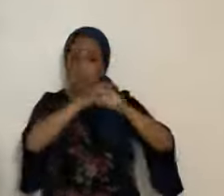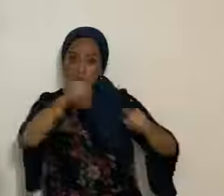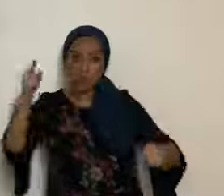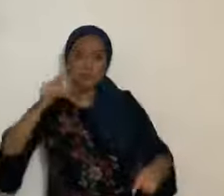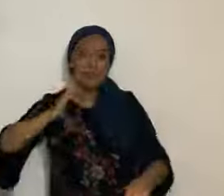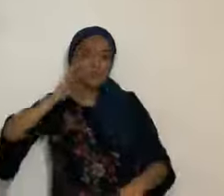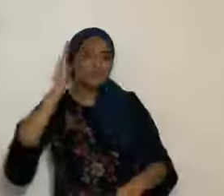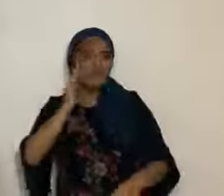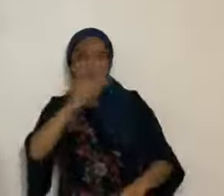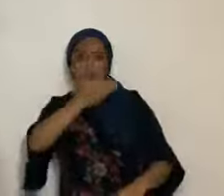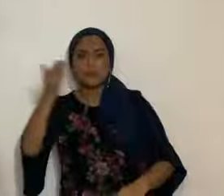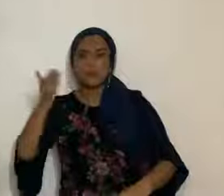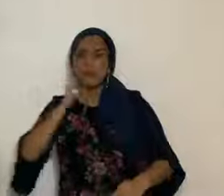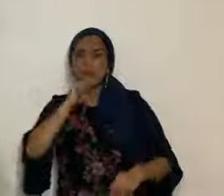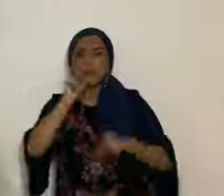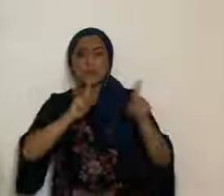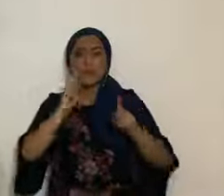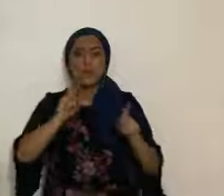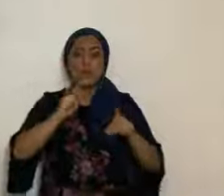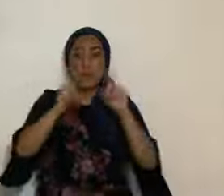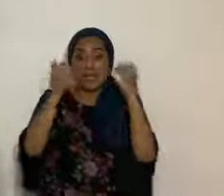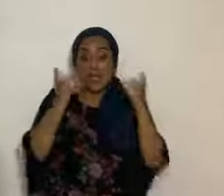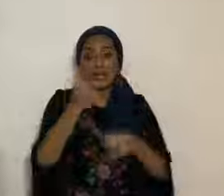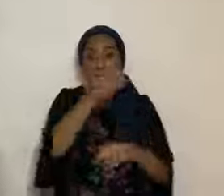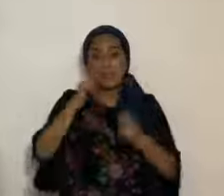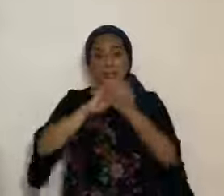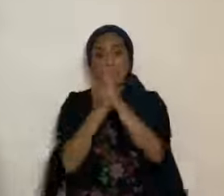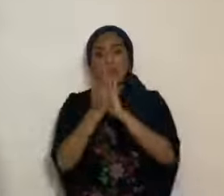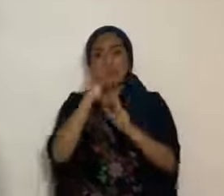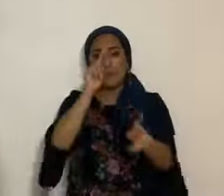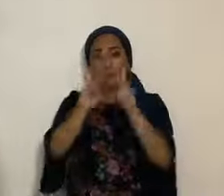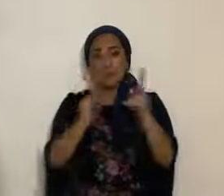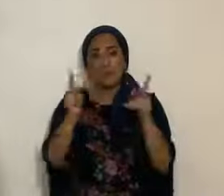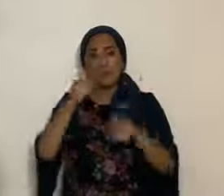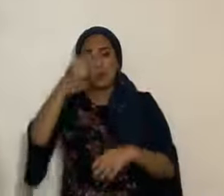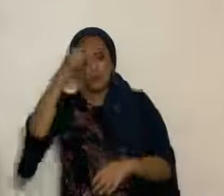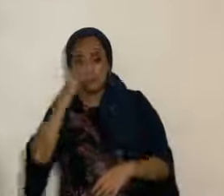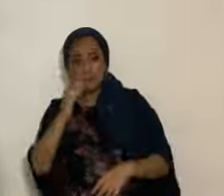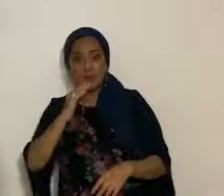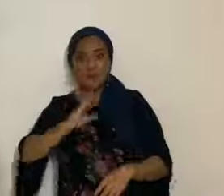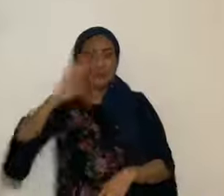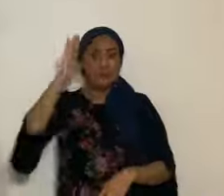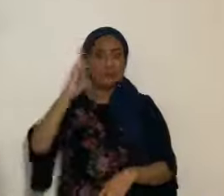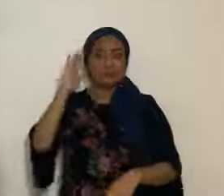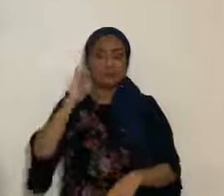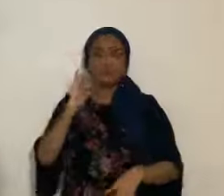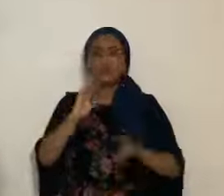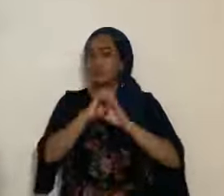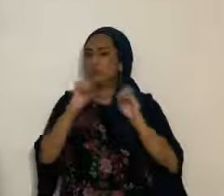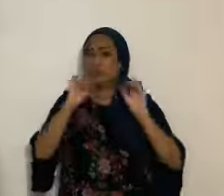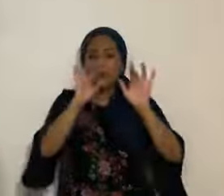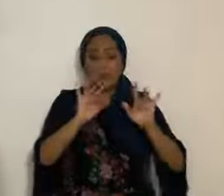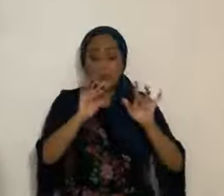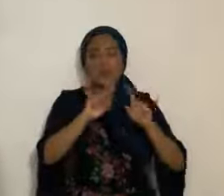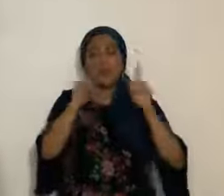tiempo no eran pueblo, pero que ahora son pueblo de Elohim, que en otro tiempo no habían alcanzado compasión, pero ahora han